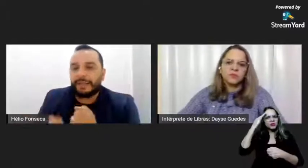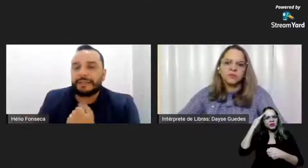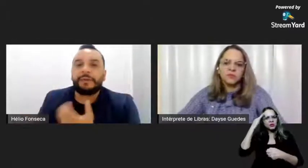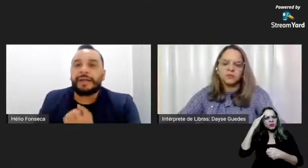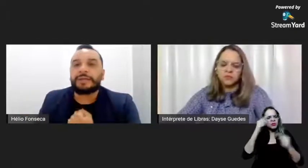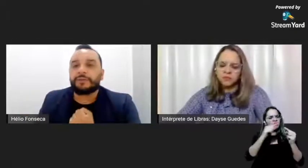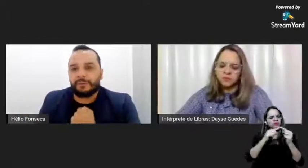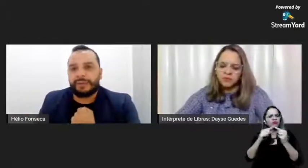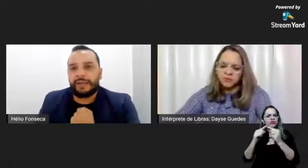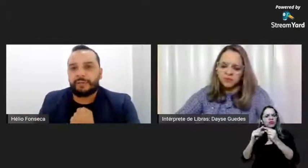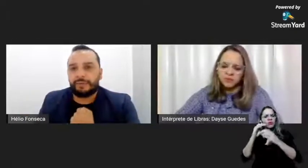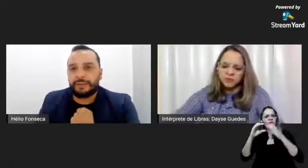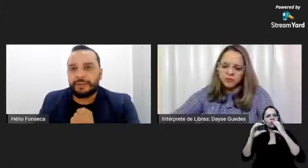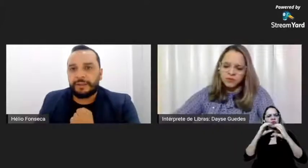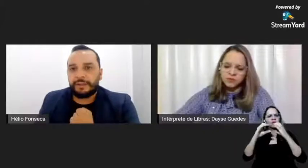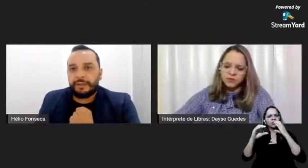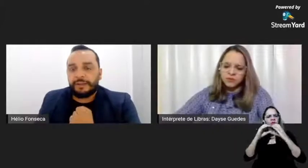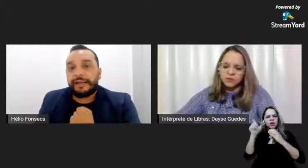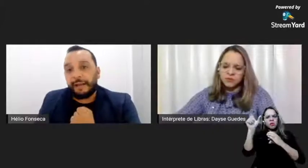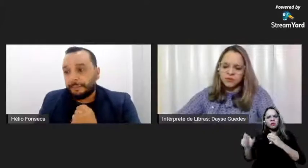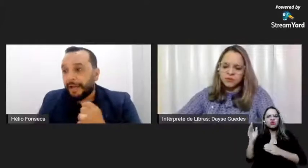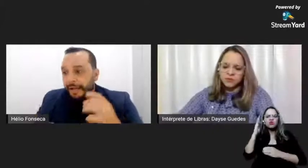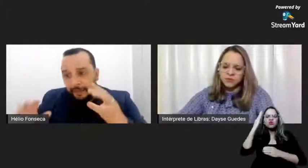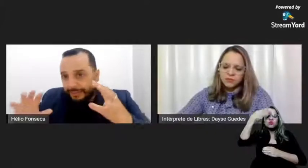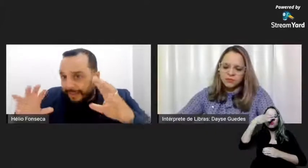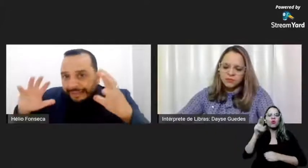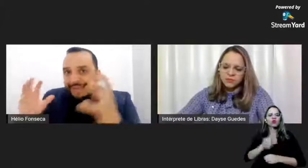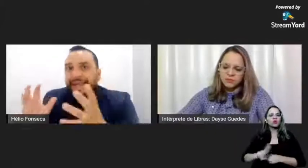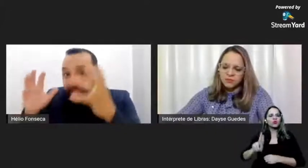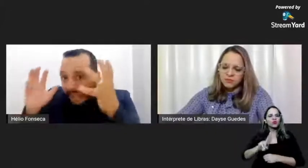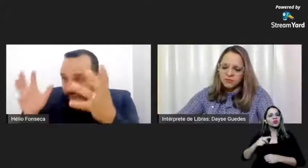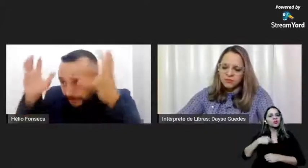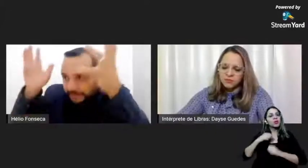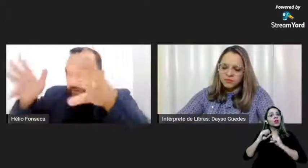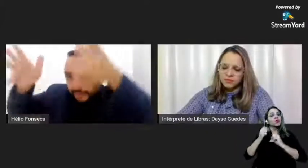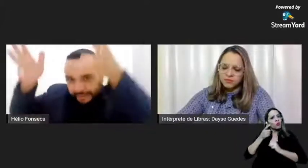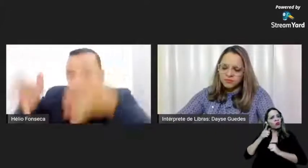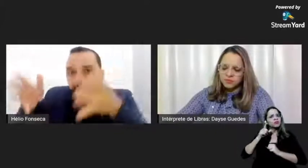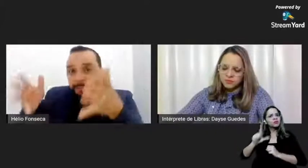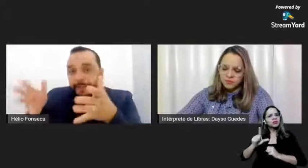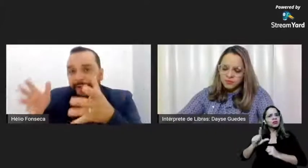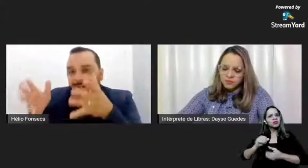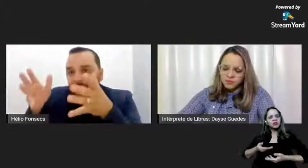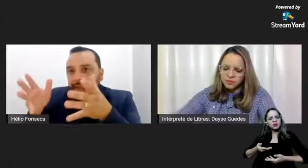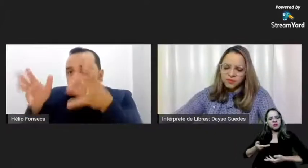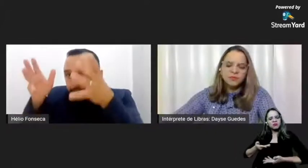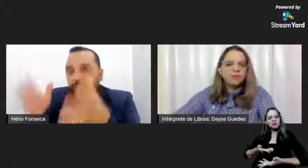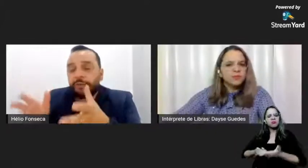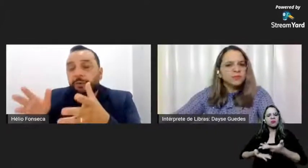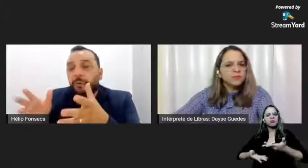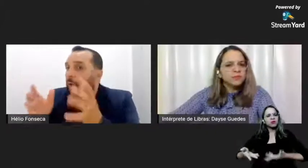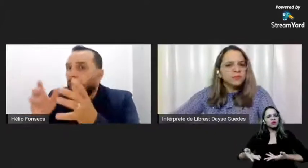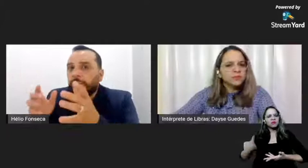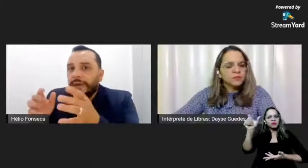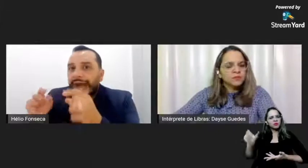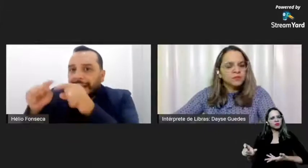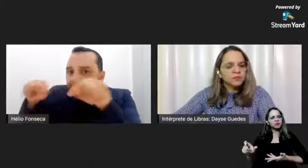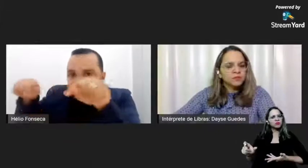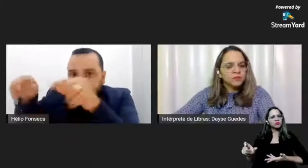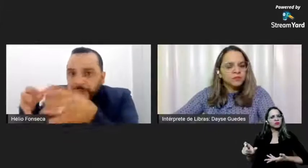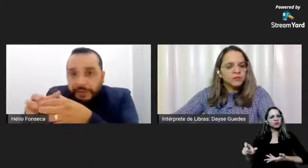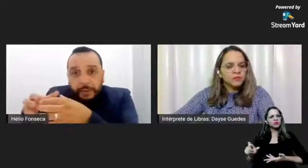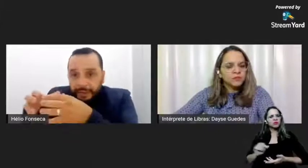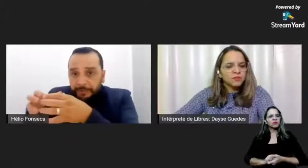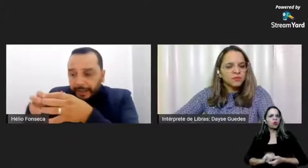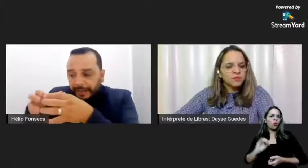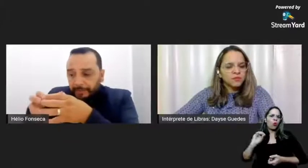formas de comunicação que aquele surdo cego usa para eu atender aquela pessoa, aquele indivíduo ou